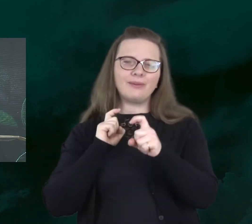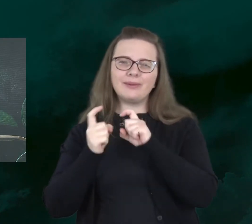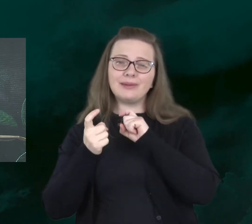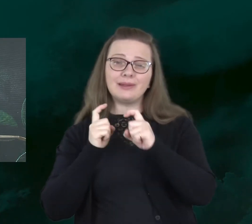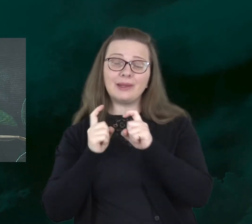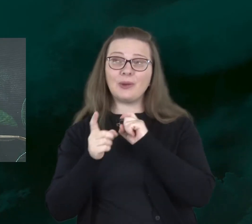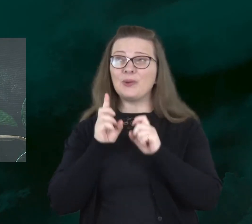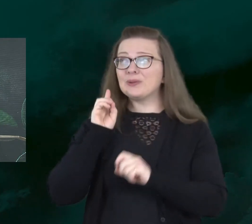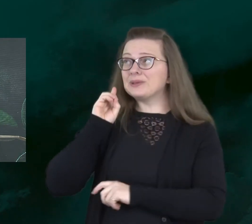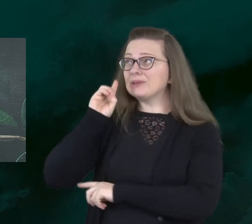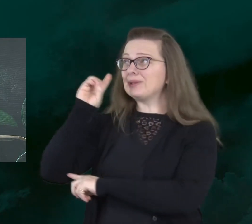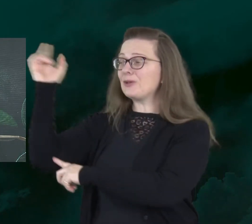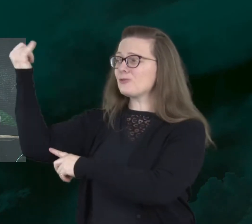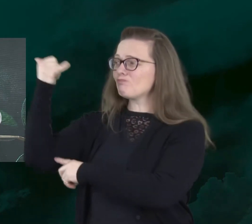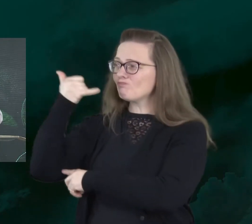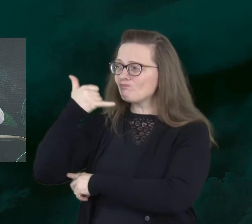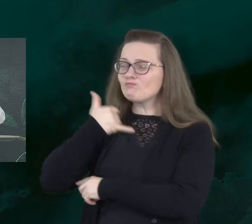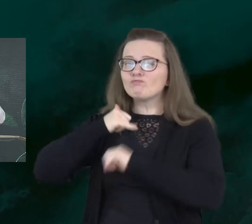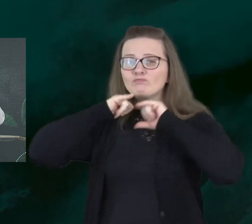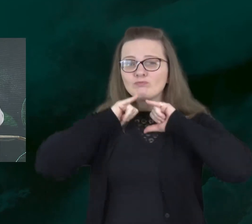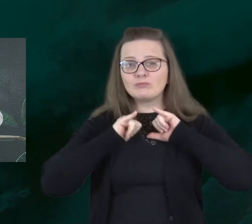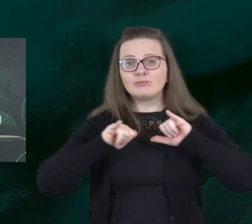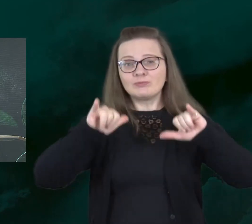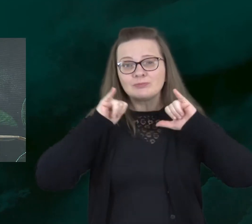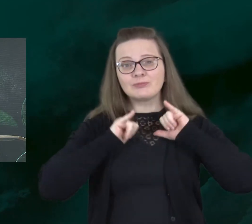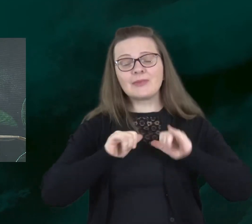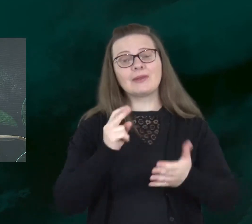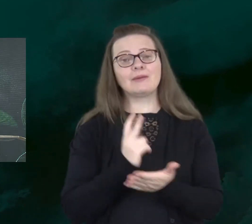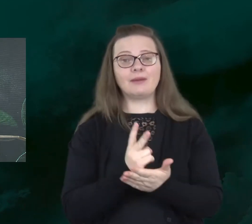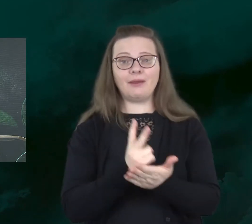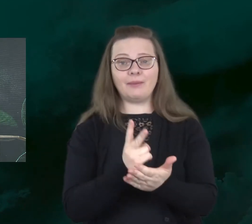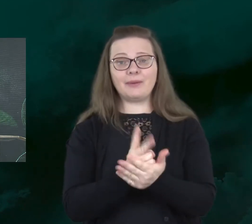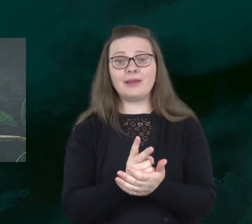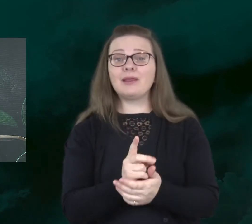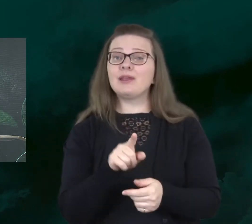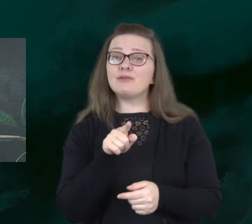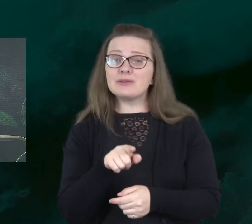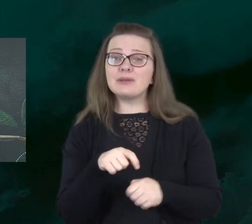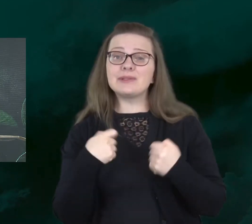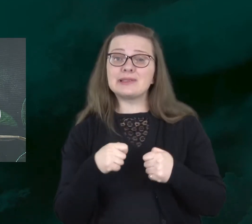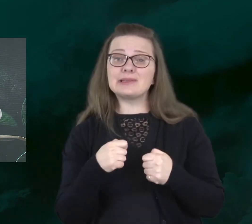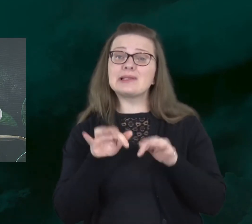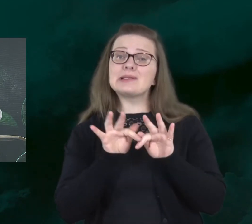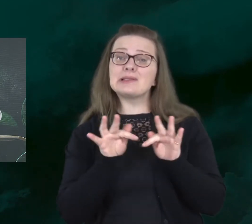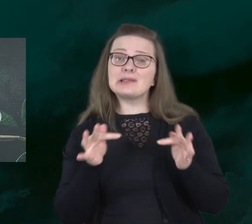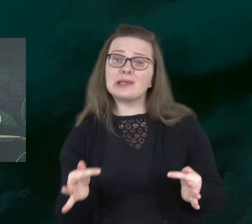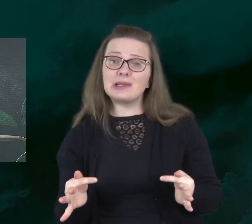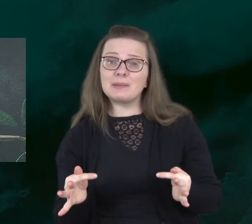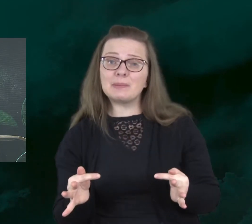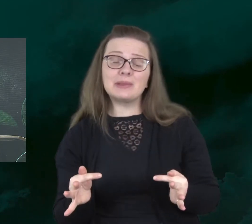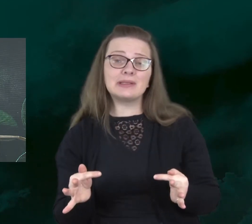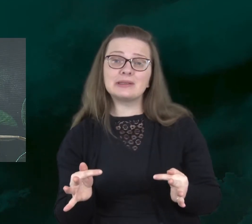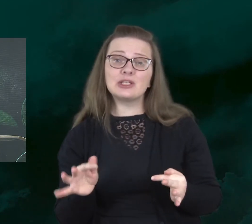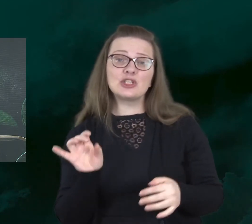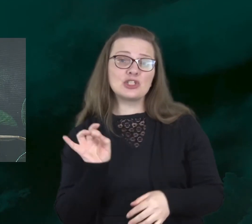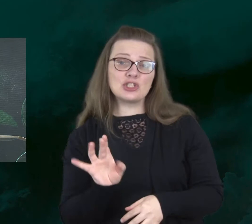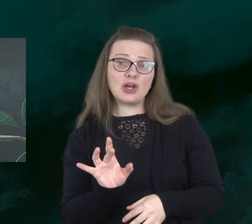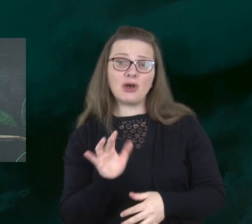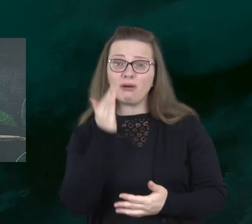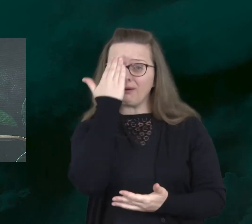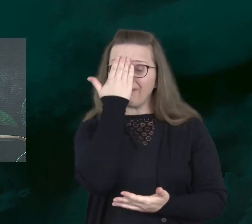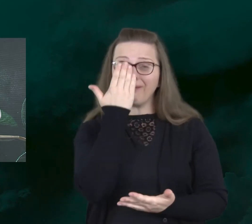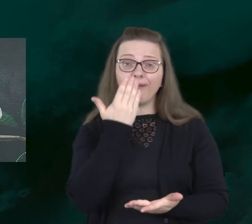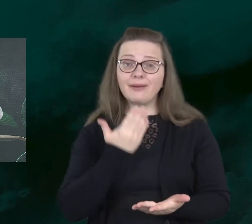sua palavra. E se você tiver a simplicidade de apenas crer nessa